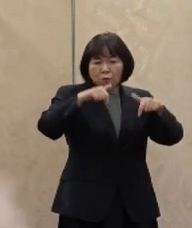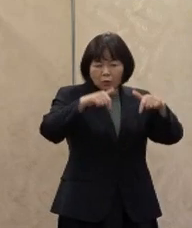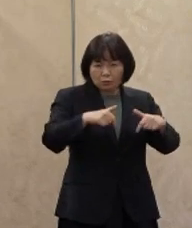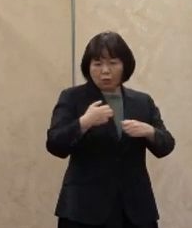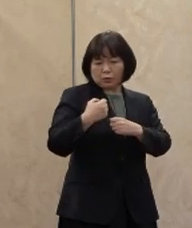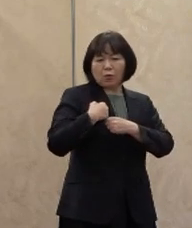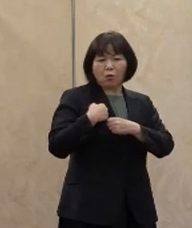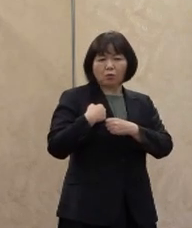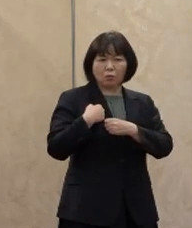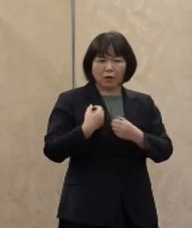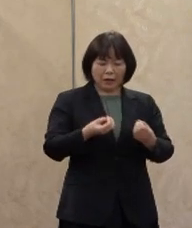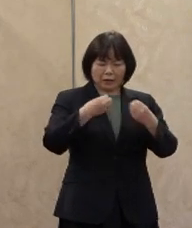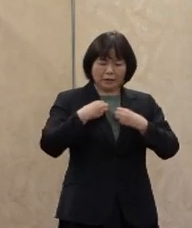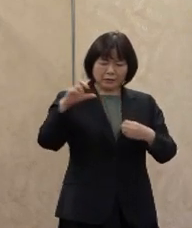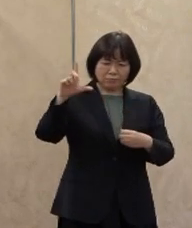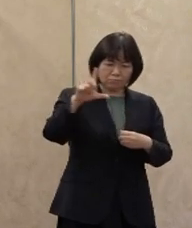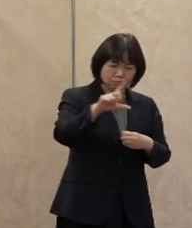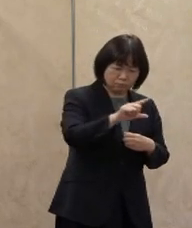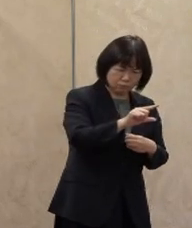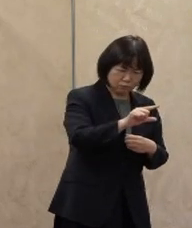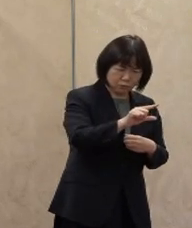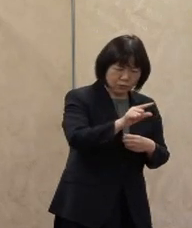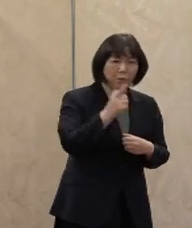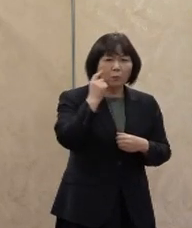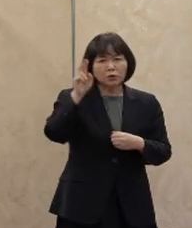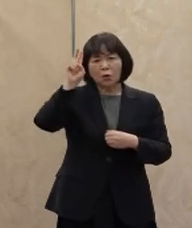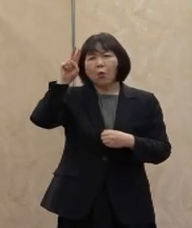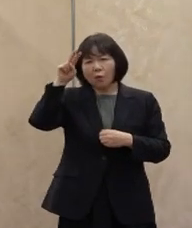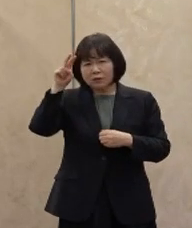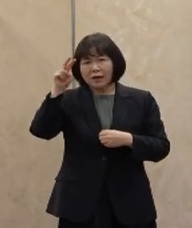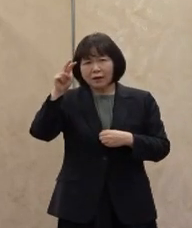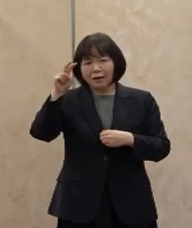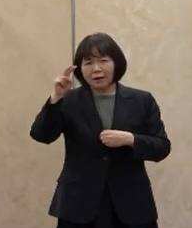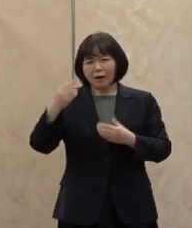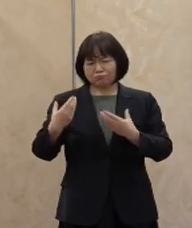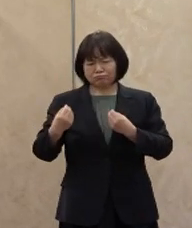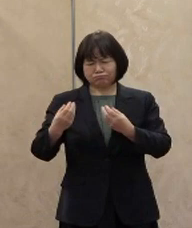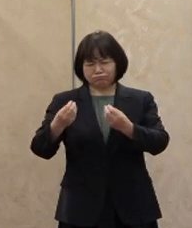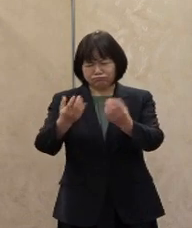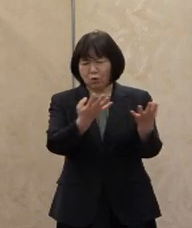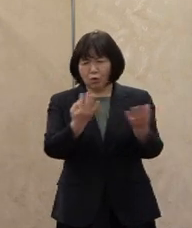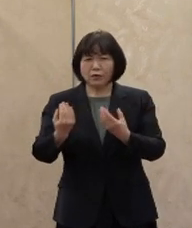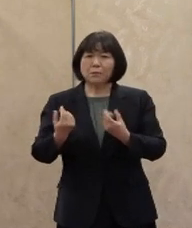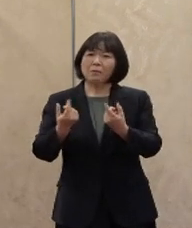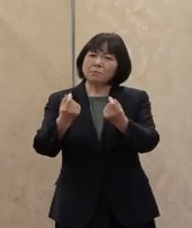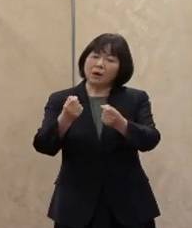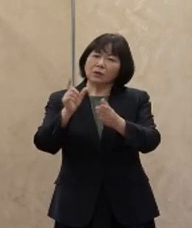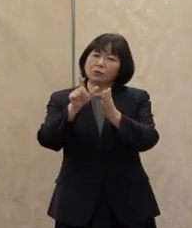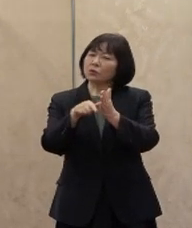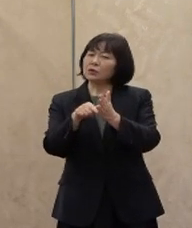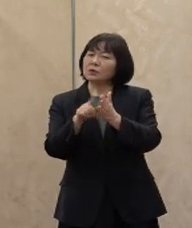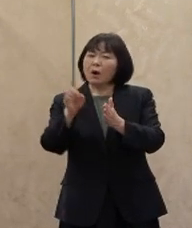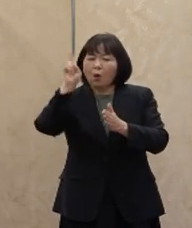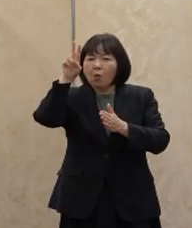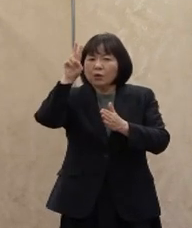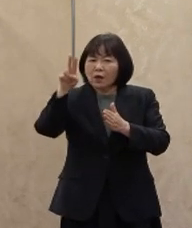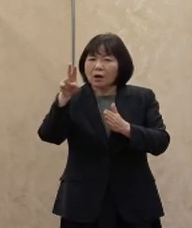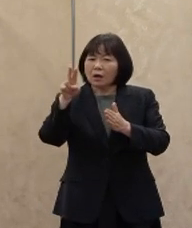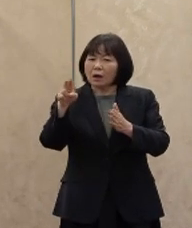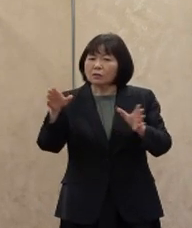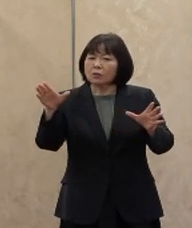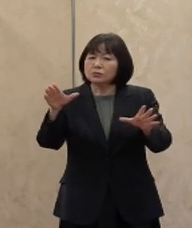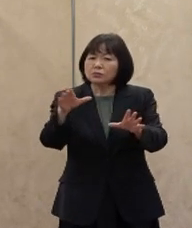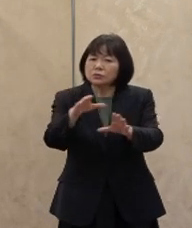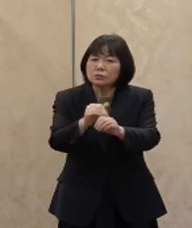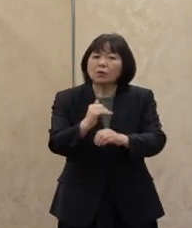収束してきたとしても、まだ大阪が高止まりにある状態というのも今後パターンとしては考えられると思うんですが、その際にはやはり大阪の収束を待って解除すべき